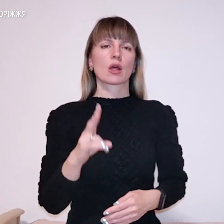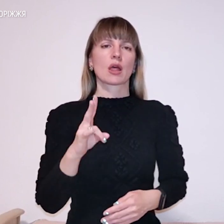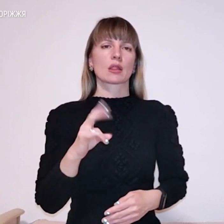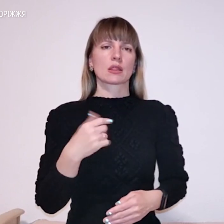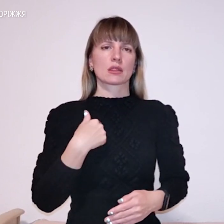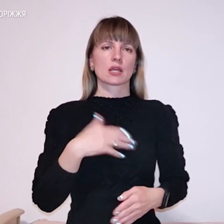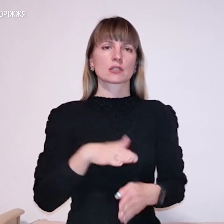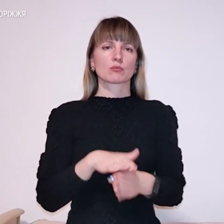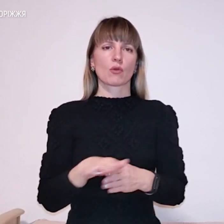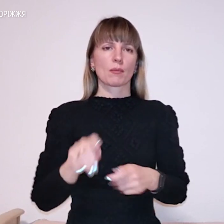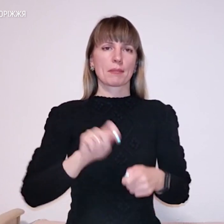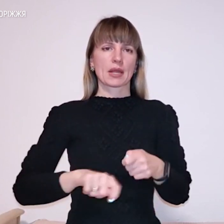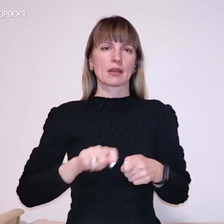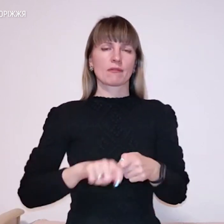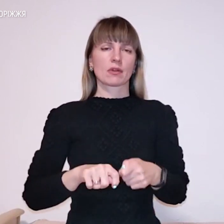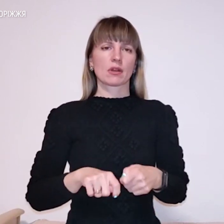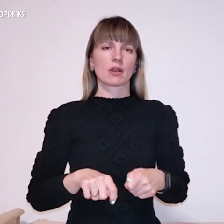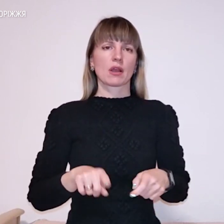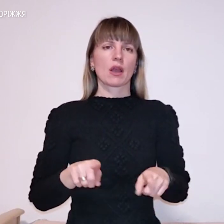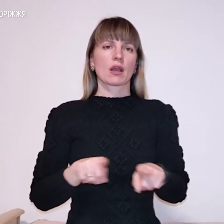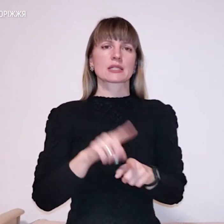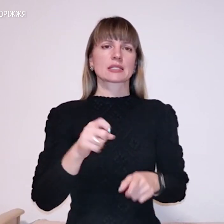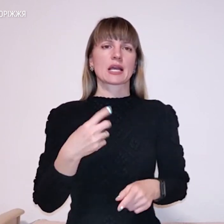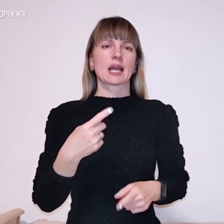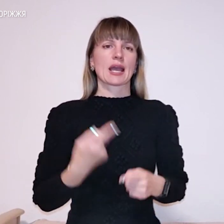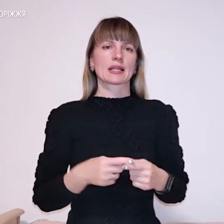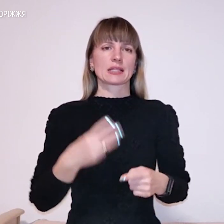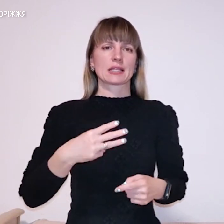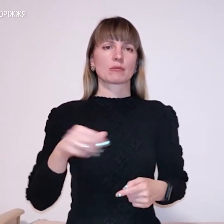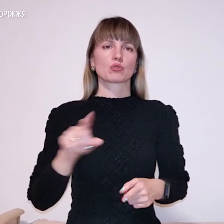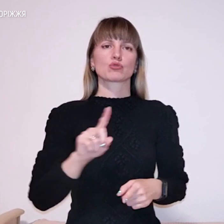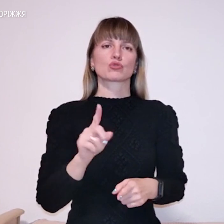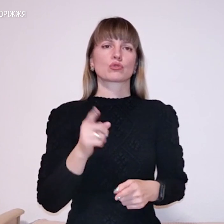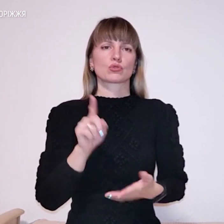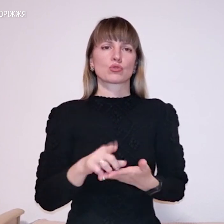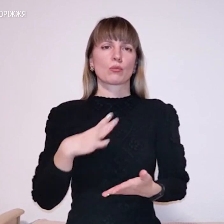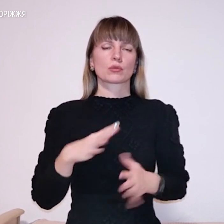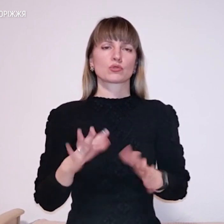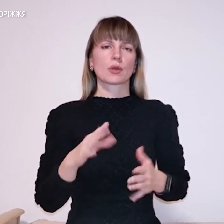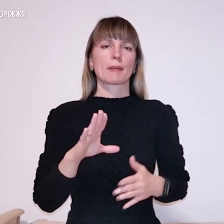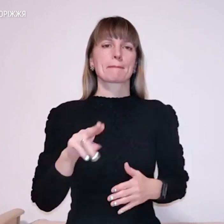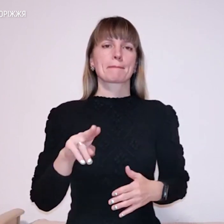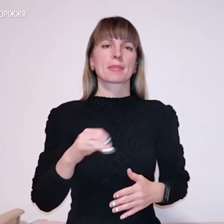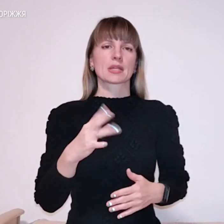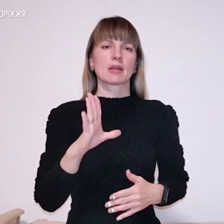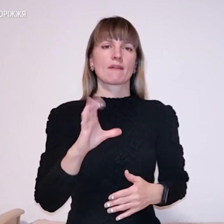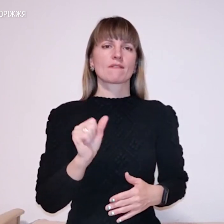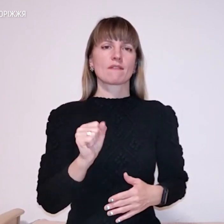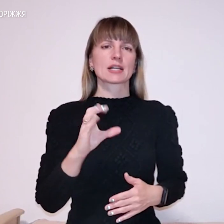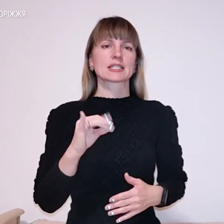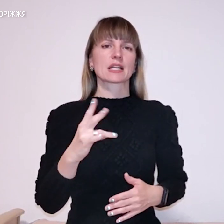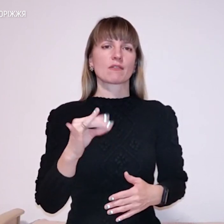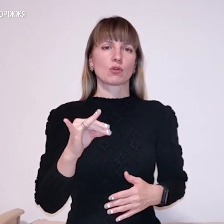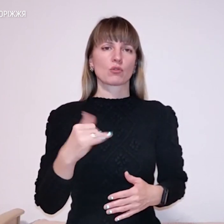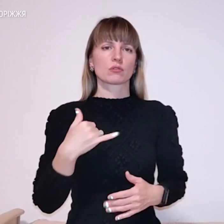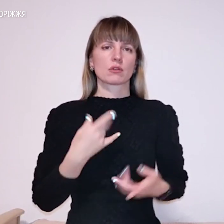повністю перевіряють. Наче за ці півгодини щось мало статись. І під Васильівкою нас залишили на ніч. Не пустили далі.